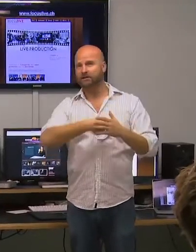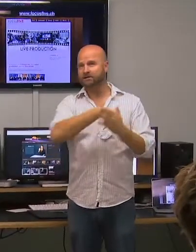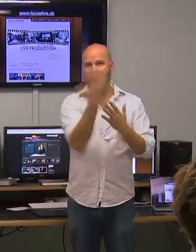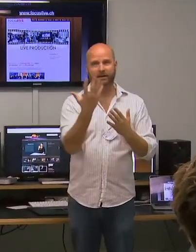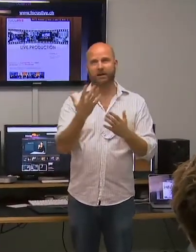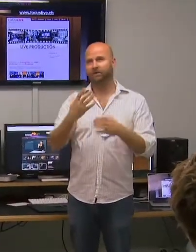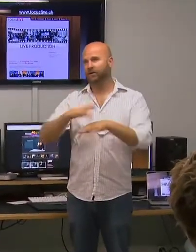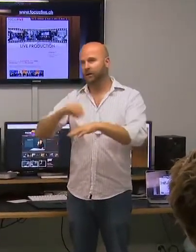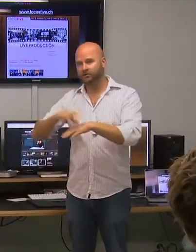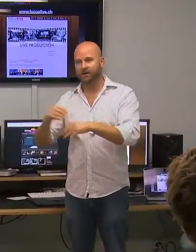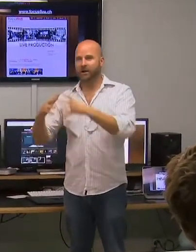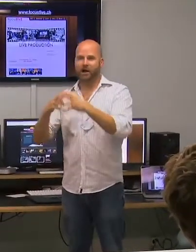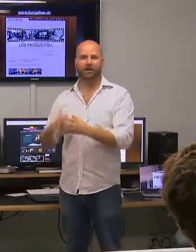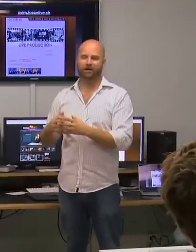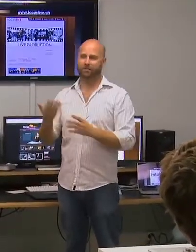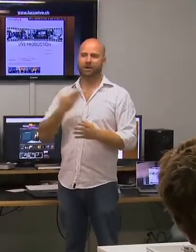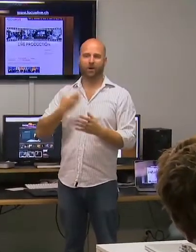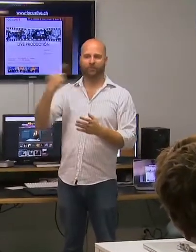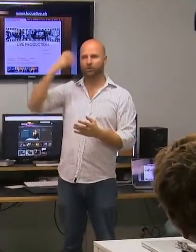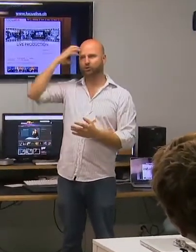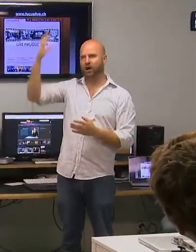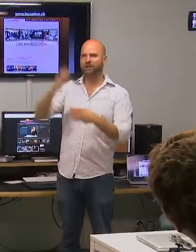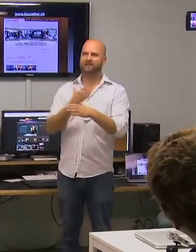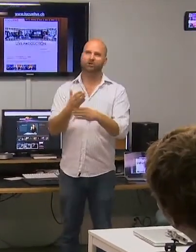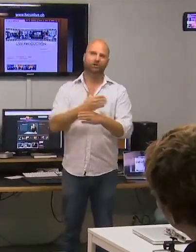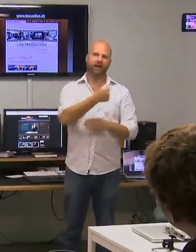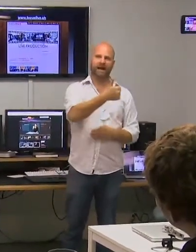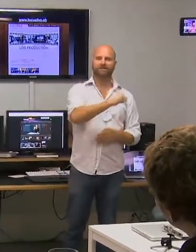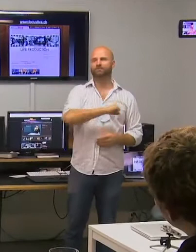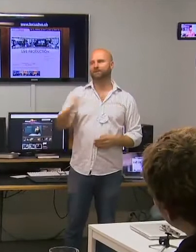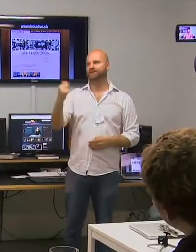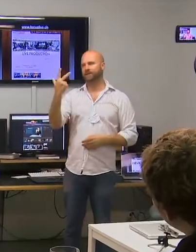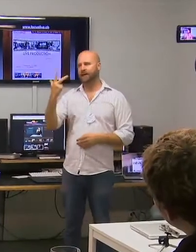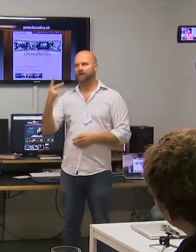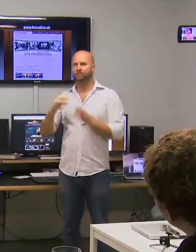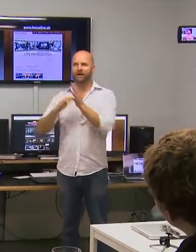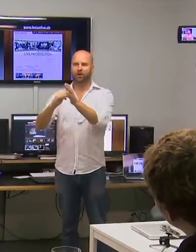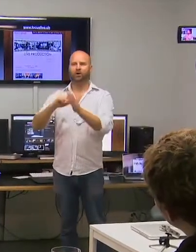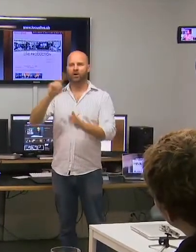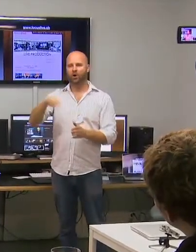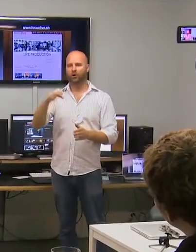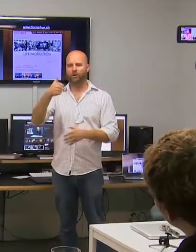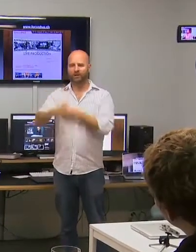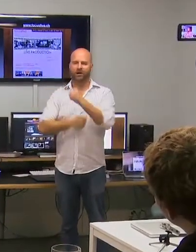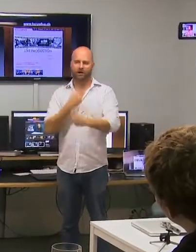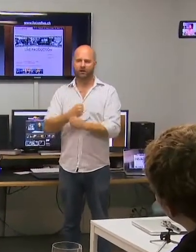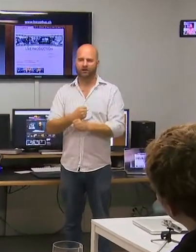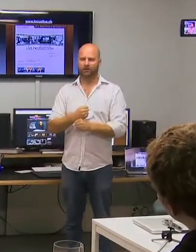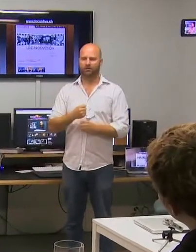in anderen Ländern, Skandinavien, Schweden, Amerika, die bekommen vom Staat 1 bis 3 Millionen Euro pro